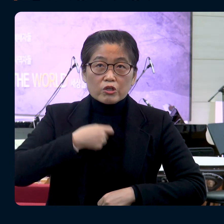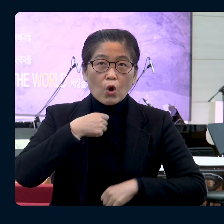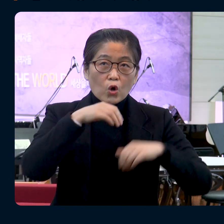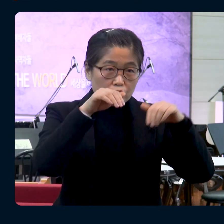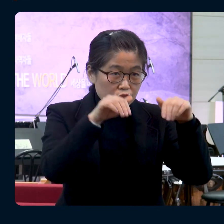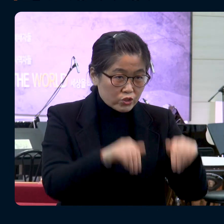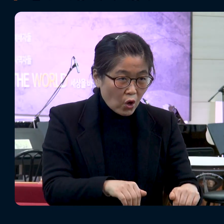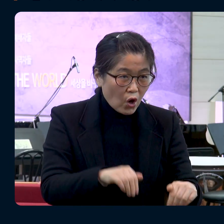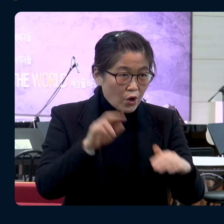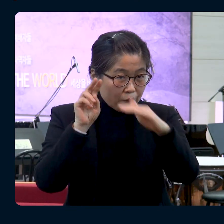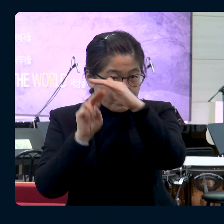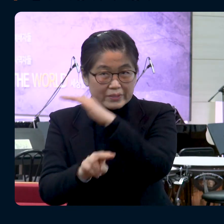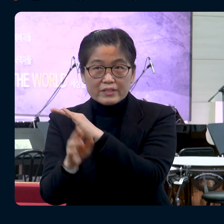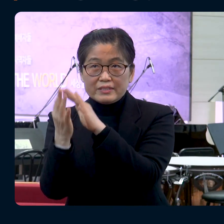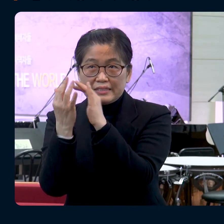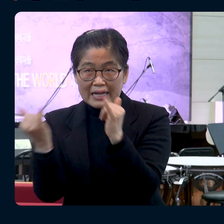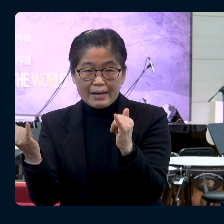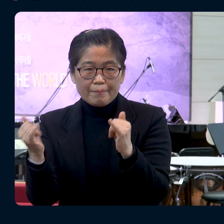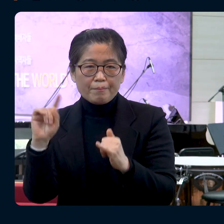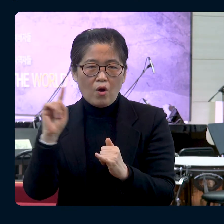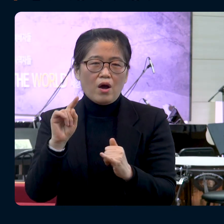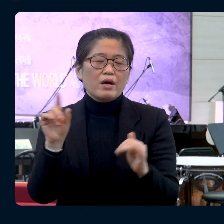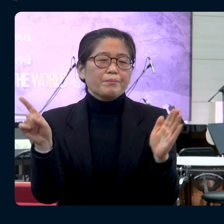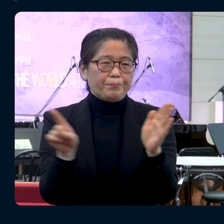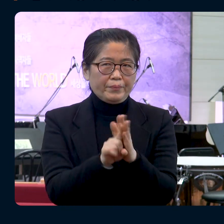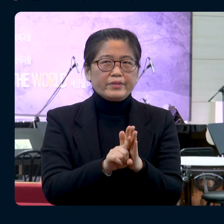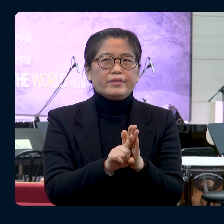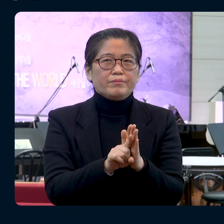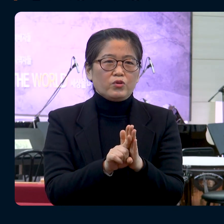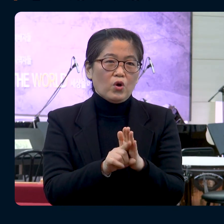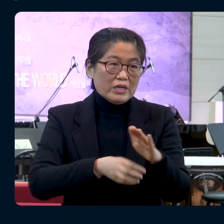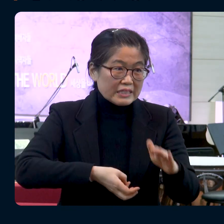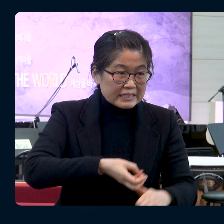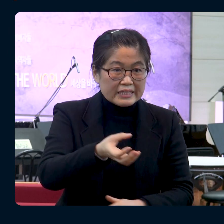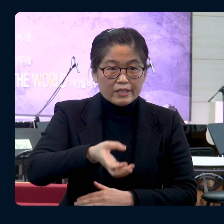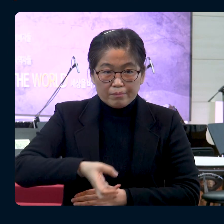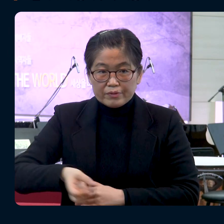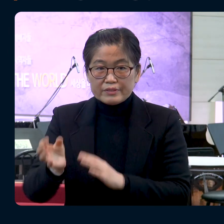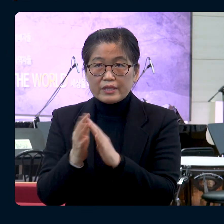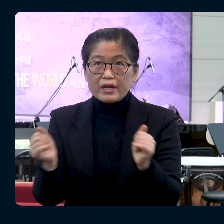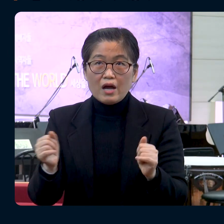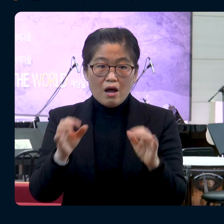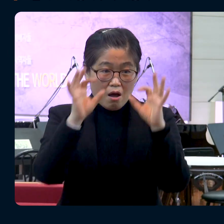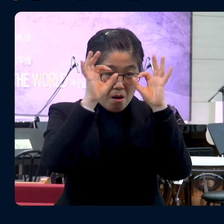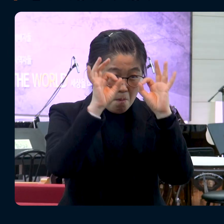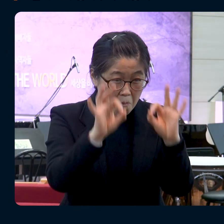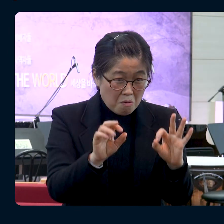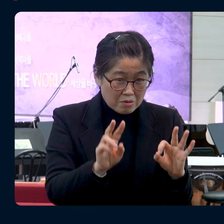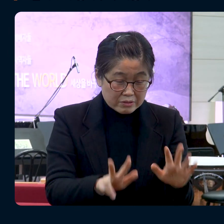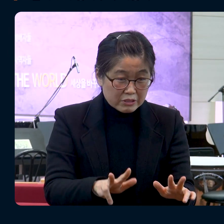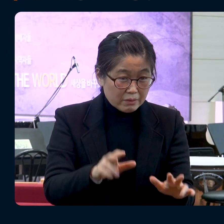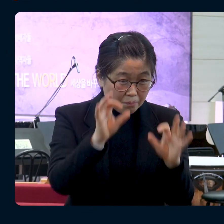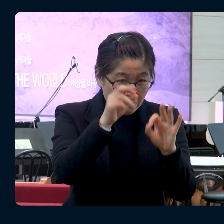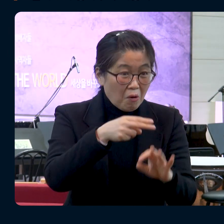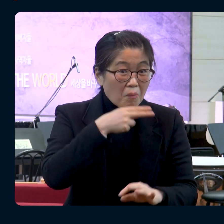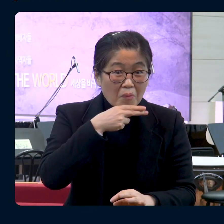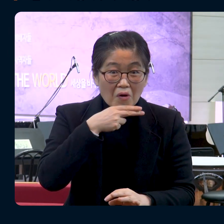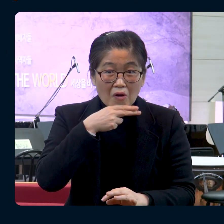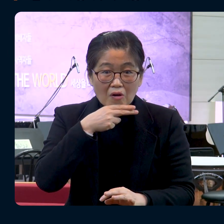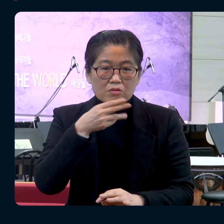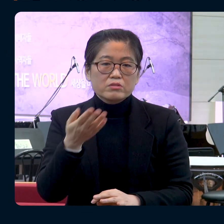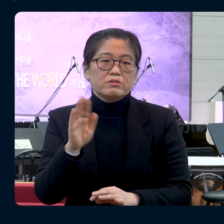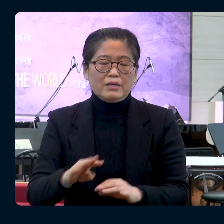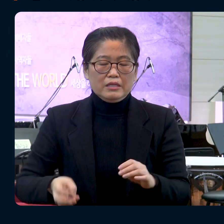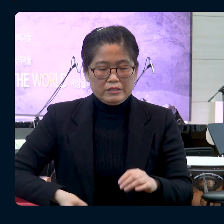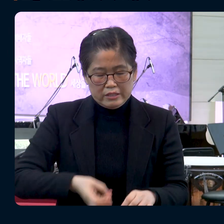그렇습니다. 의로운 종, 비전의 사람은요 바로 믿음으로 씨를 뿌리는 사람이에요. 아무리 더디고 보이는 것이 없다